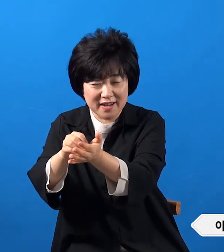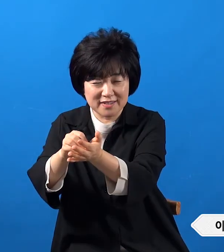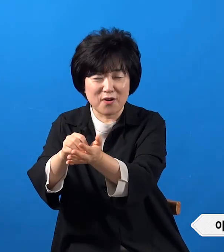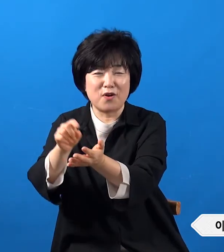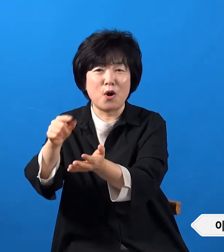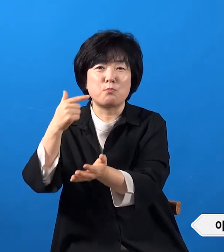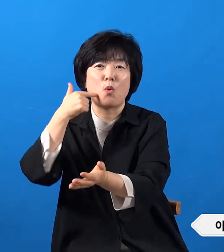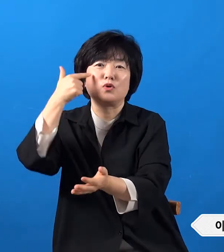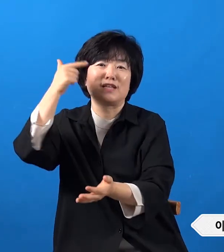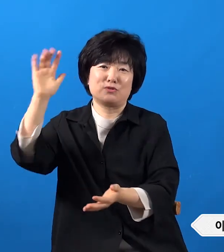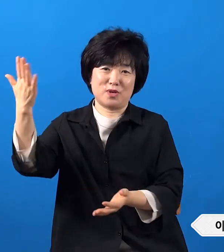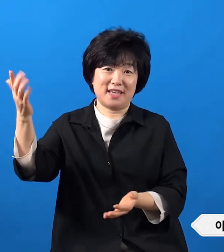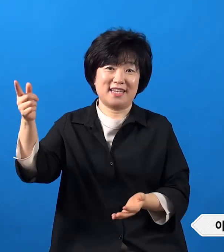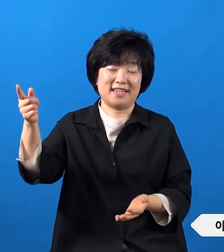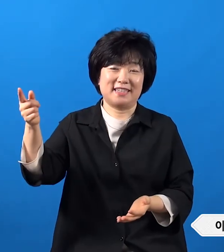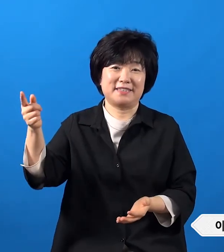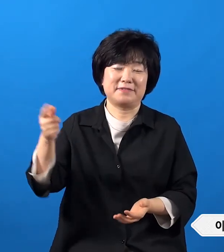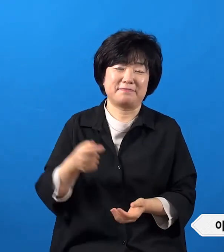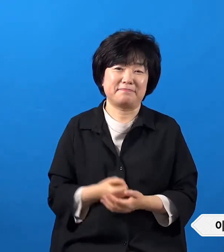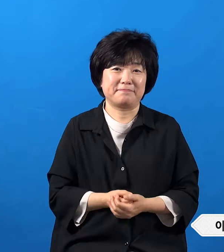존 플러머는 목사가 됩니다.